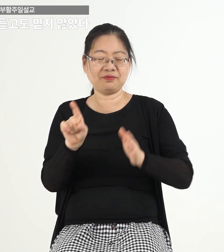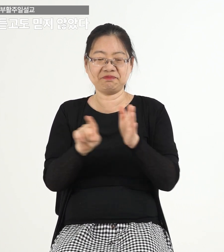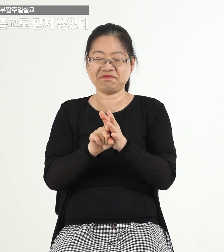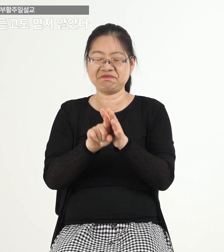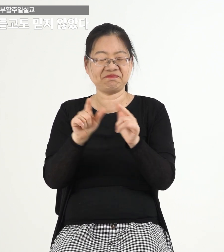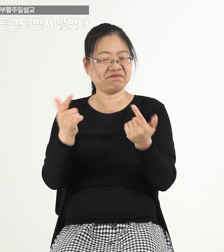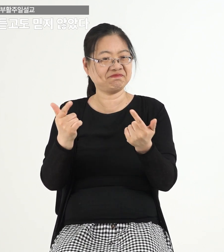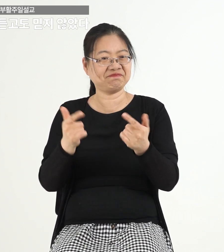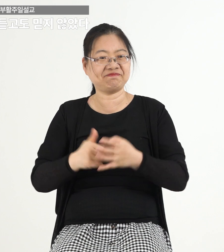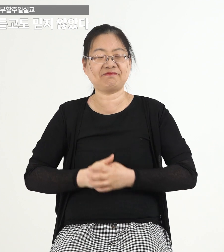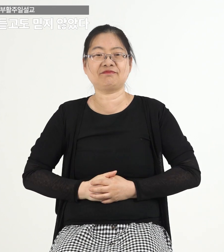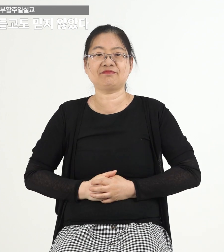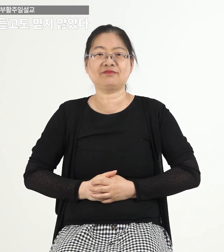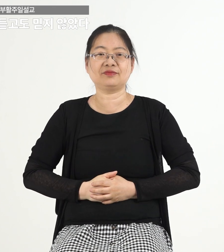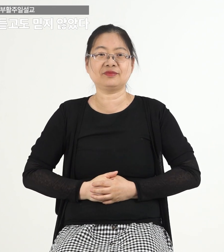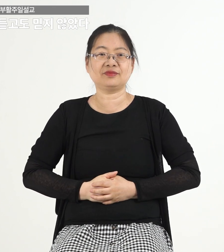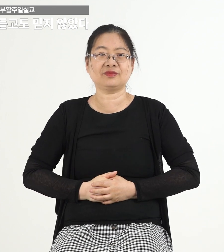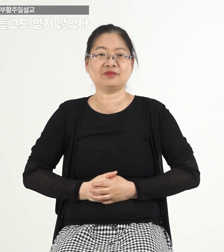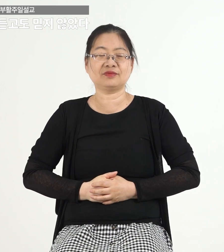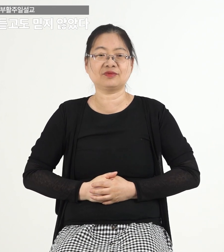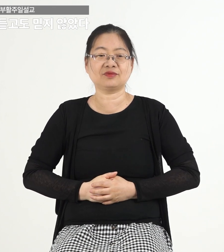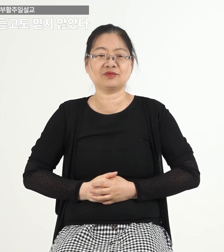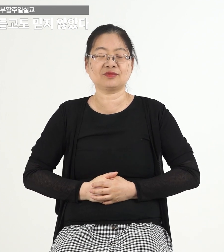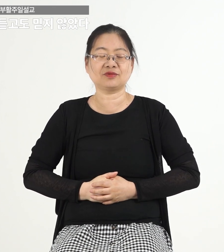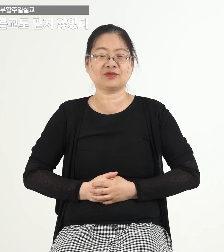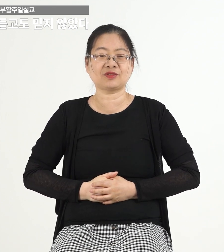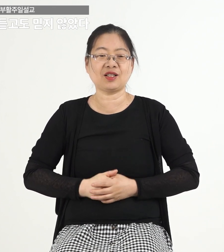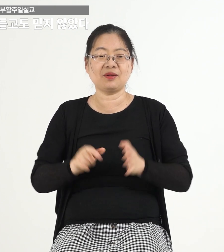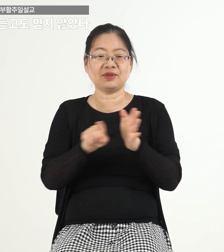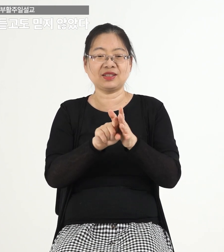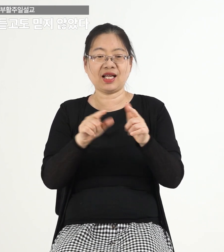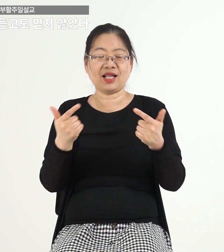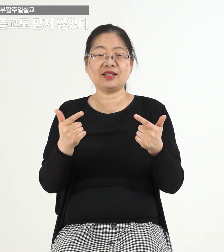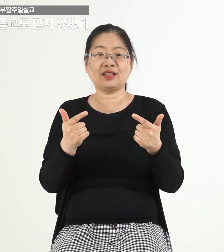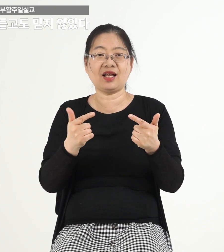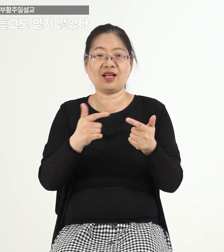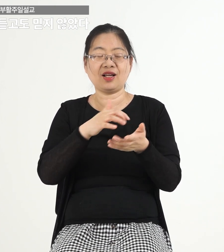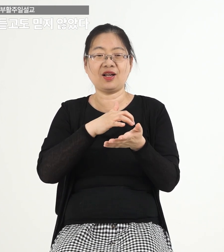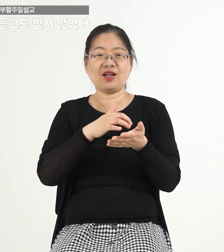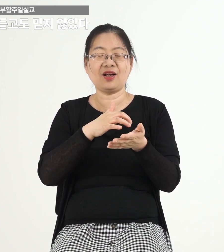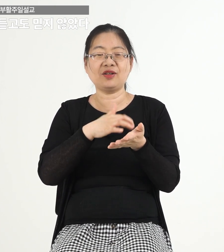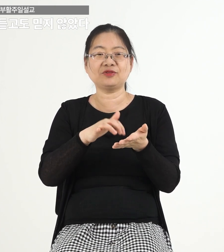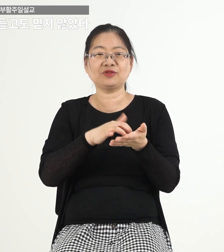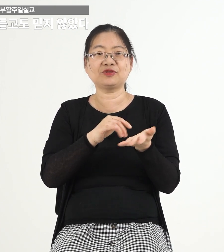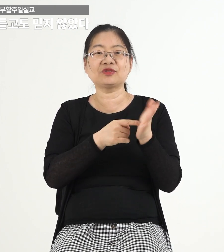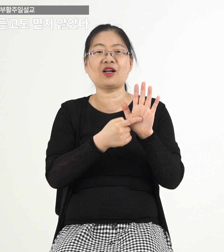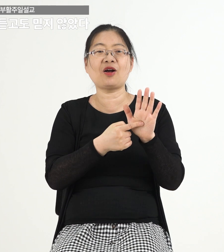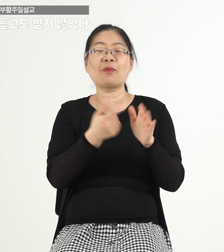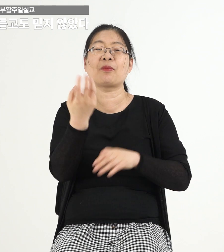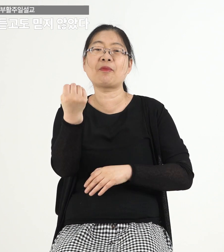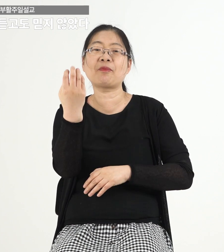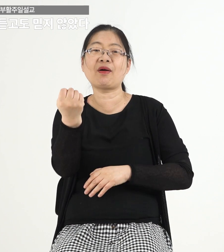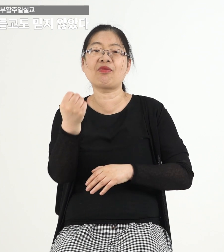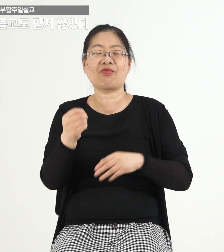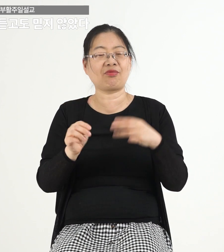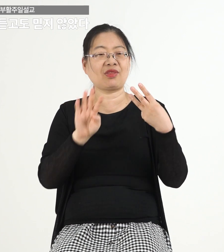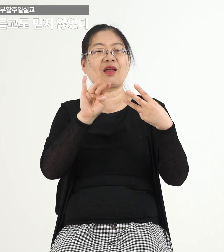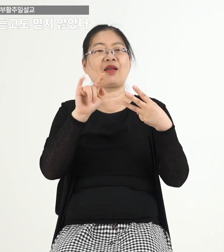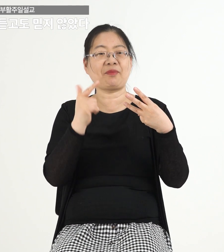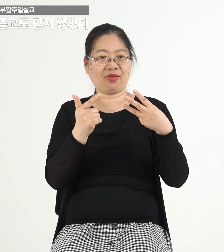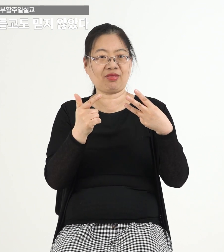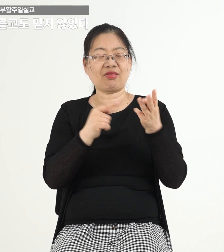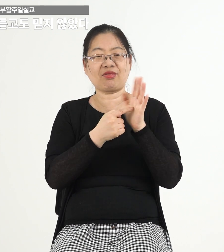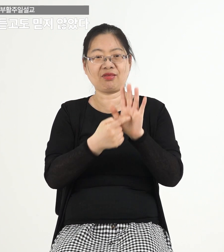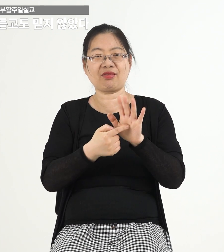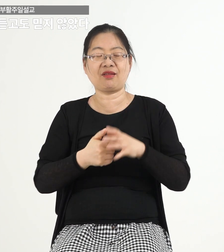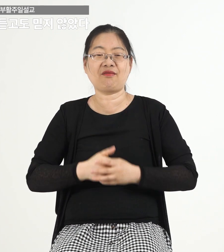믿지 아니함일러라. 모두 몇 번 나옵니까? 모두 3차례 등장을 합니다. 이 정도